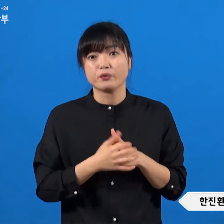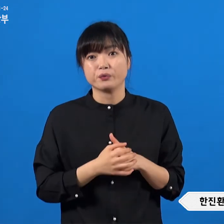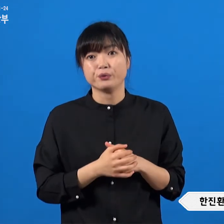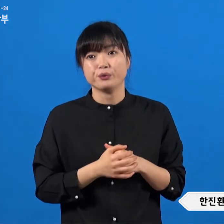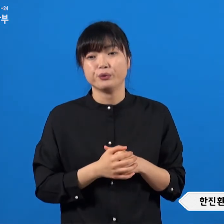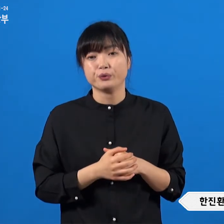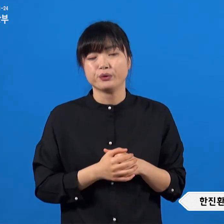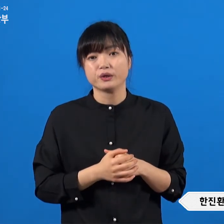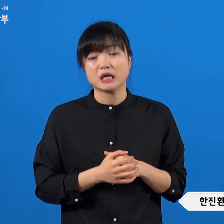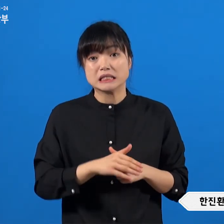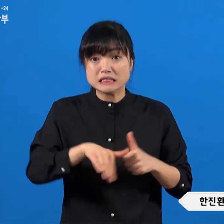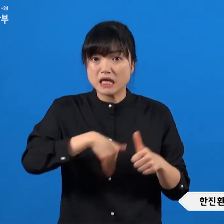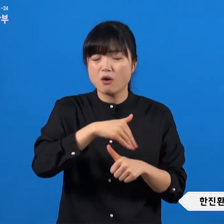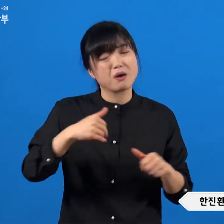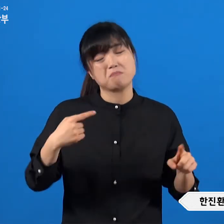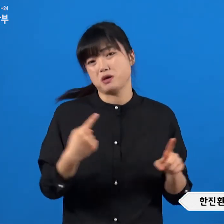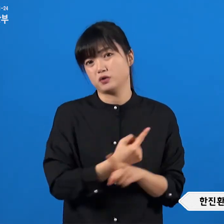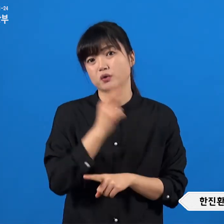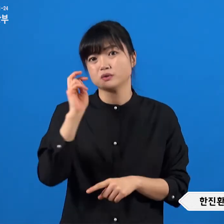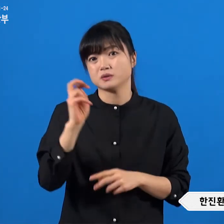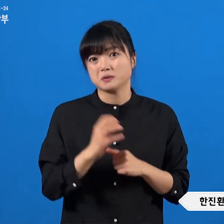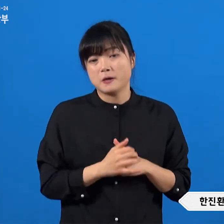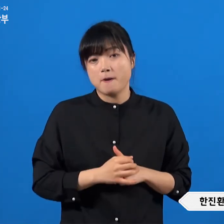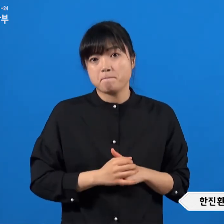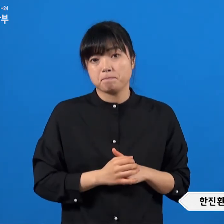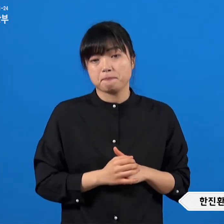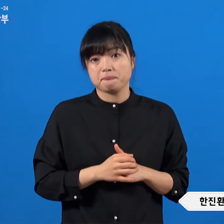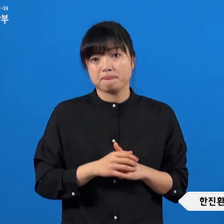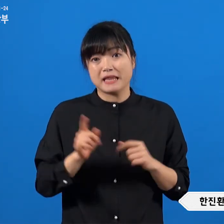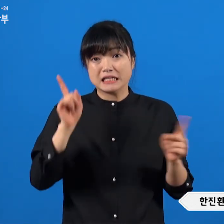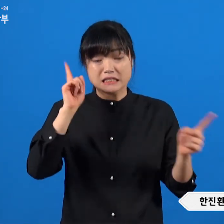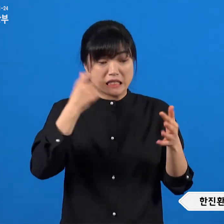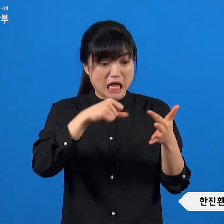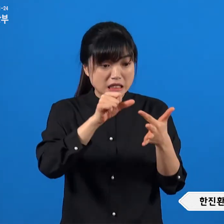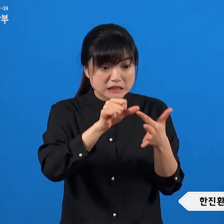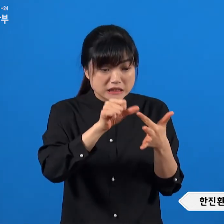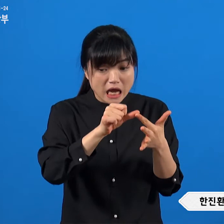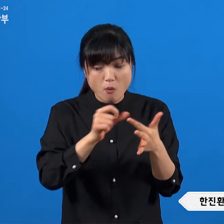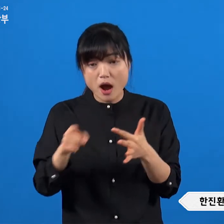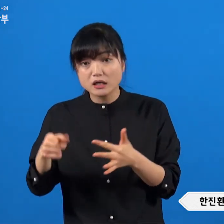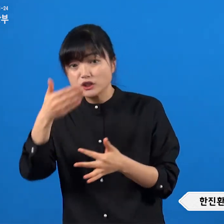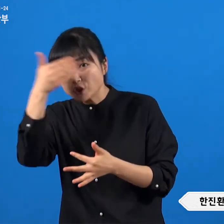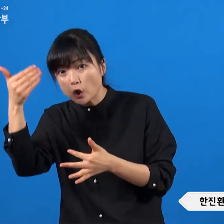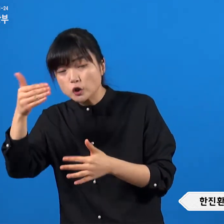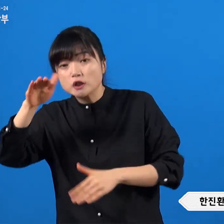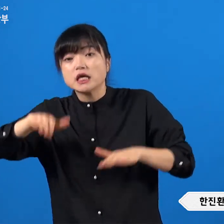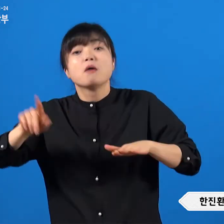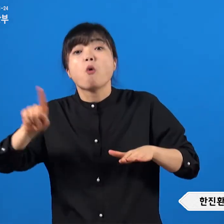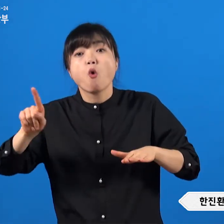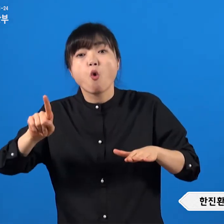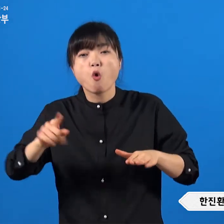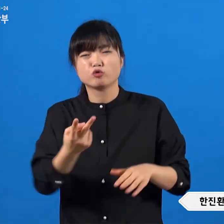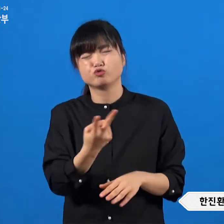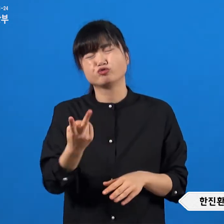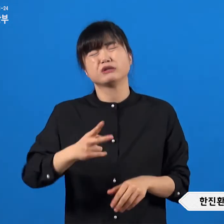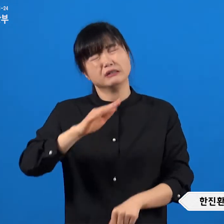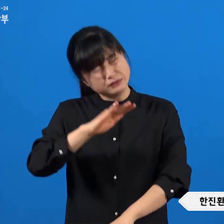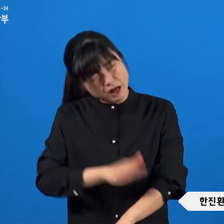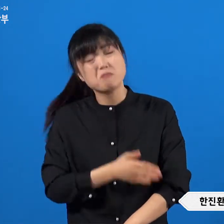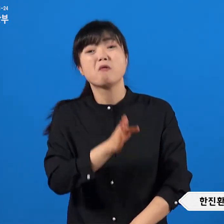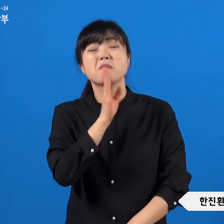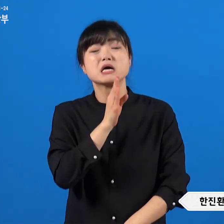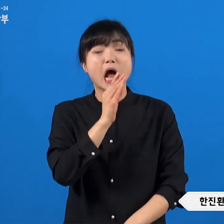상황은 달라질 수 있었습니다. 지금 당자와의 차이점이 그거 아닙니까? 둘 다